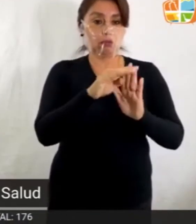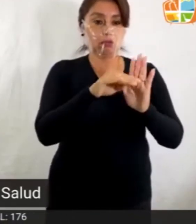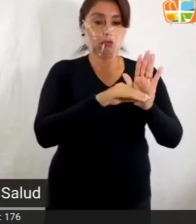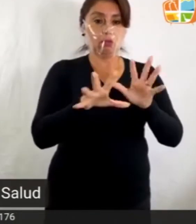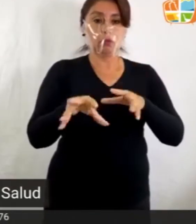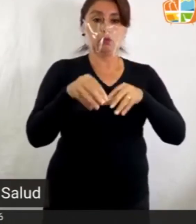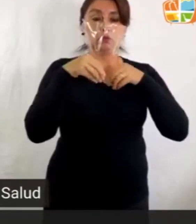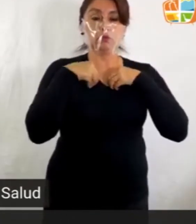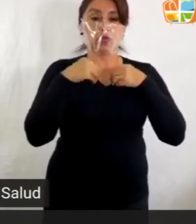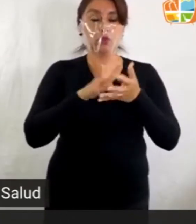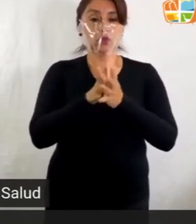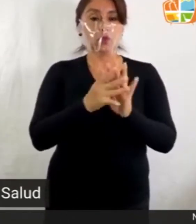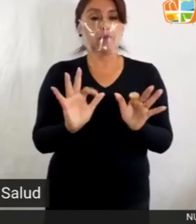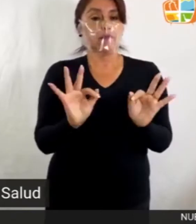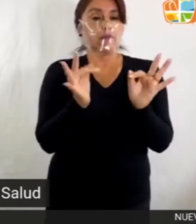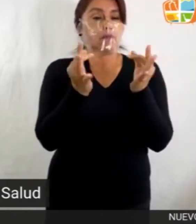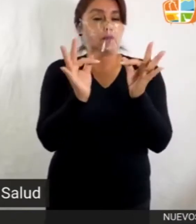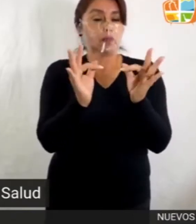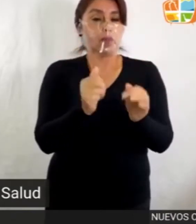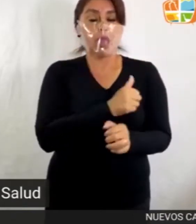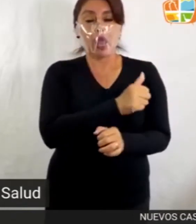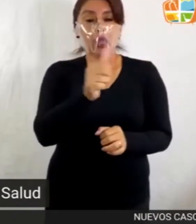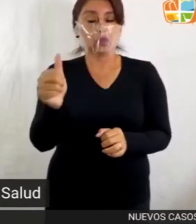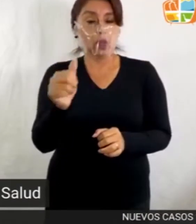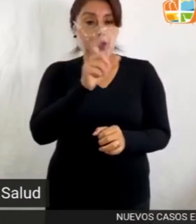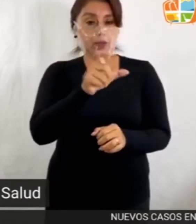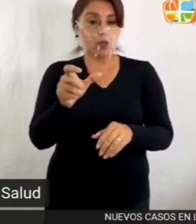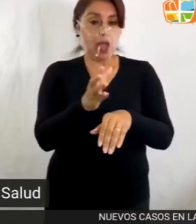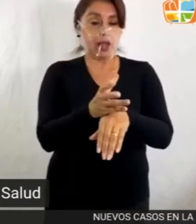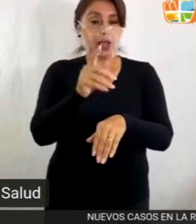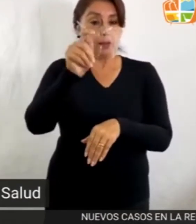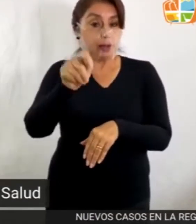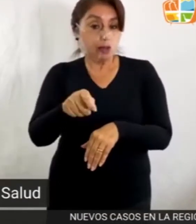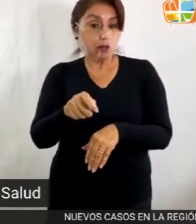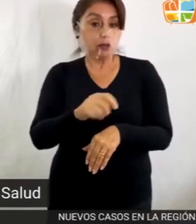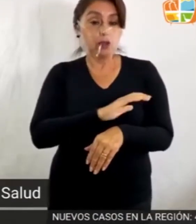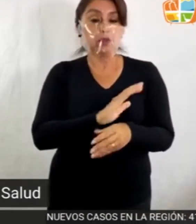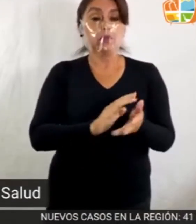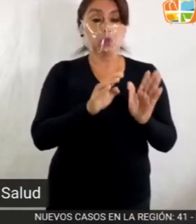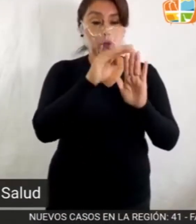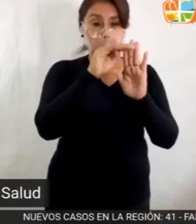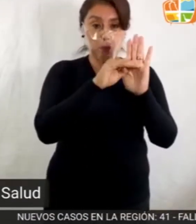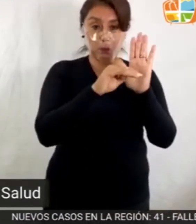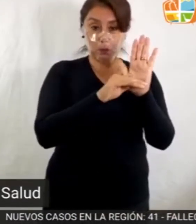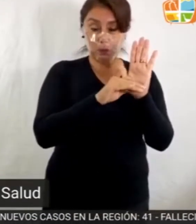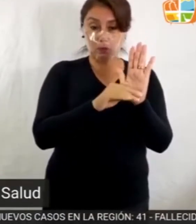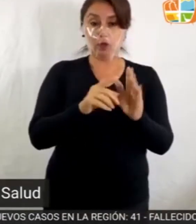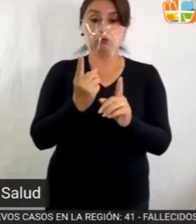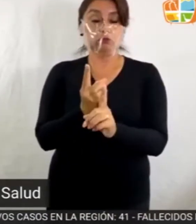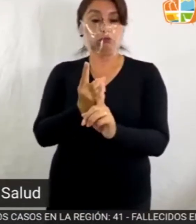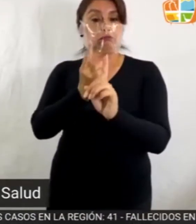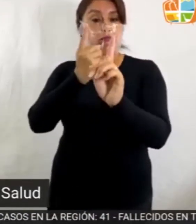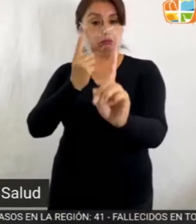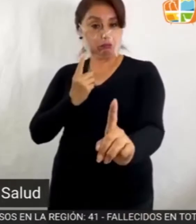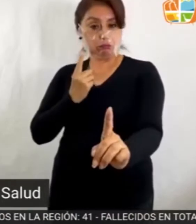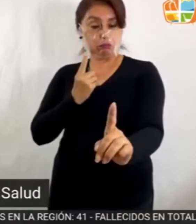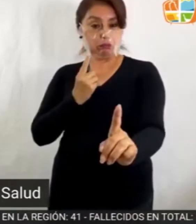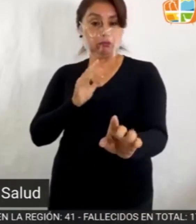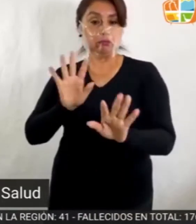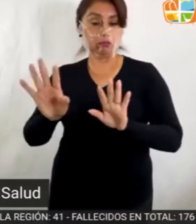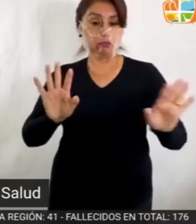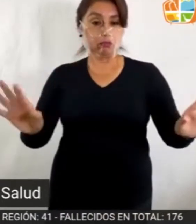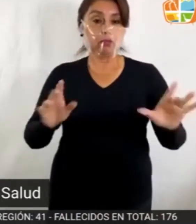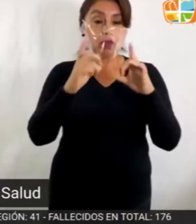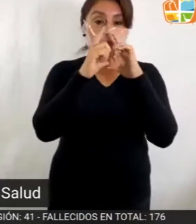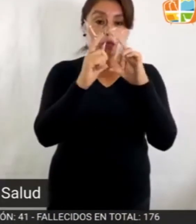y felicitamos a toda la población de Arica y Parinacota que tomaron todas las medidas que estaban dispuestas, el distanciamiento, el uso